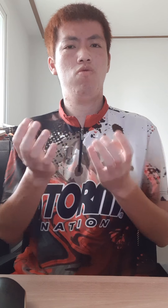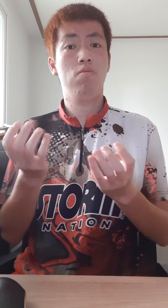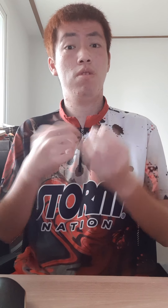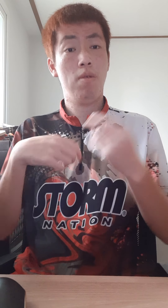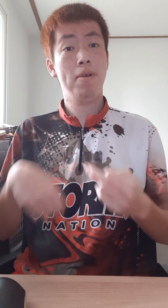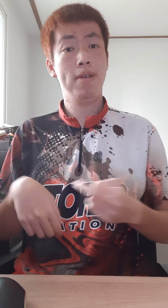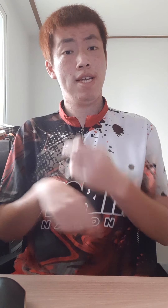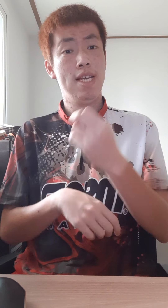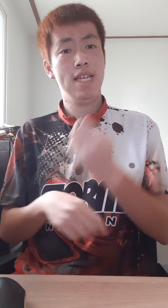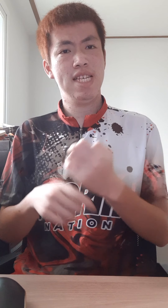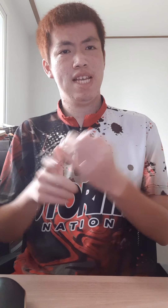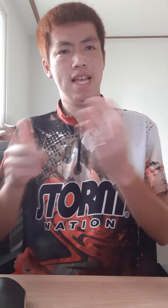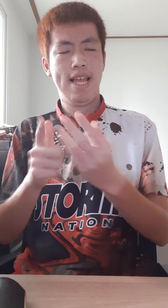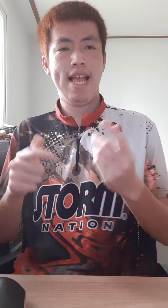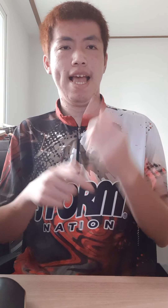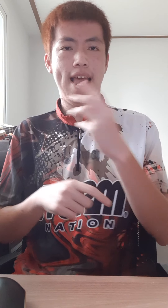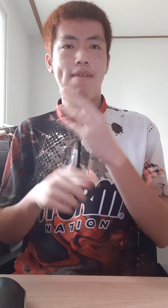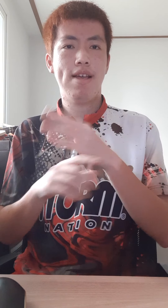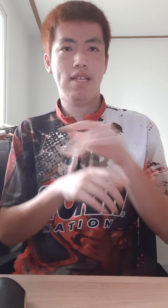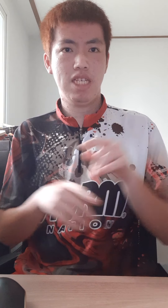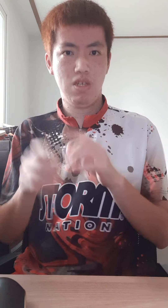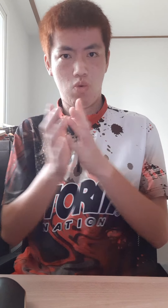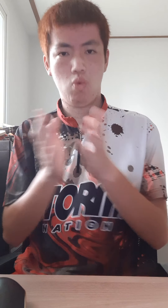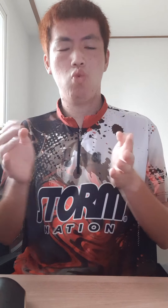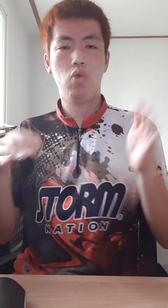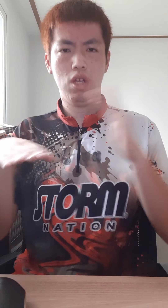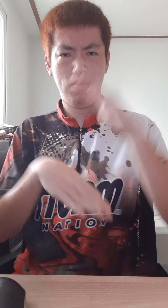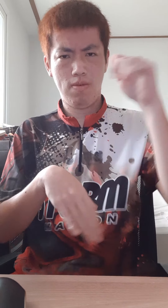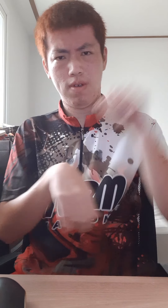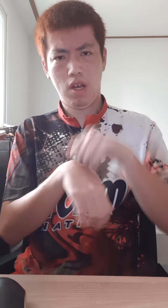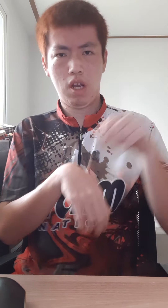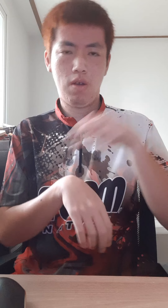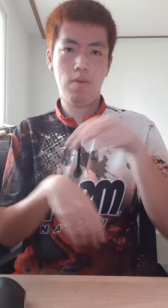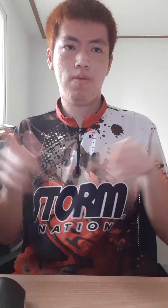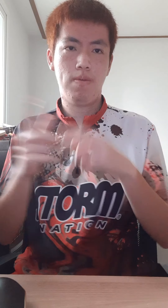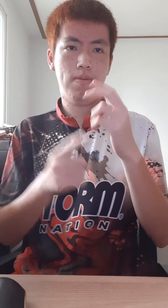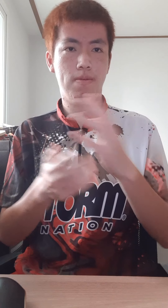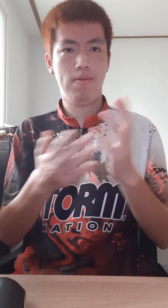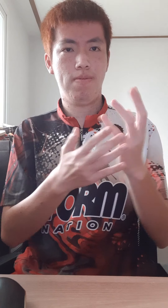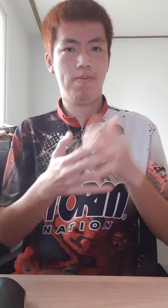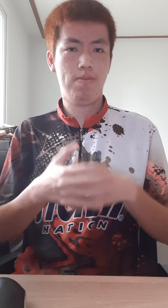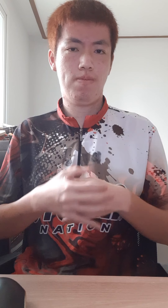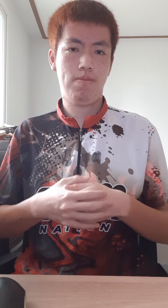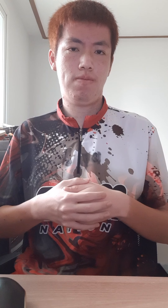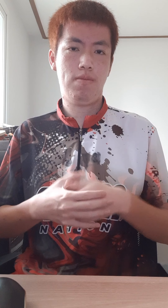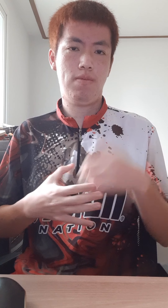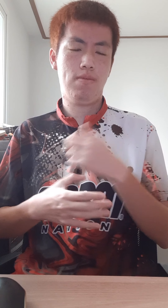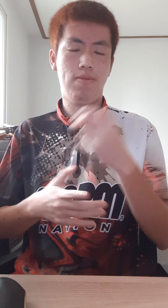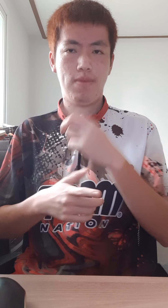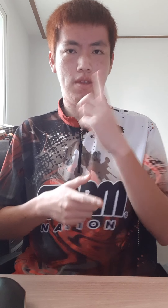서울중앙지법이 시각장애 대학생의 에버랜드 이용차별과 관련한 현장 검증을 진행한 후 다시 재판을